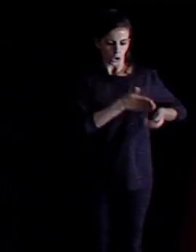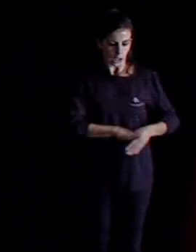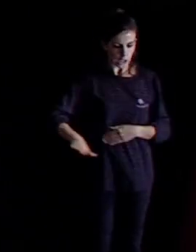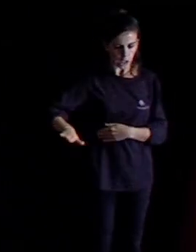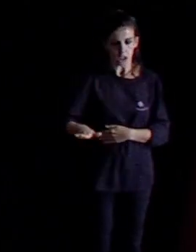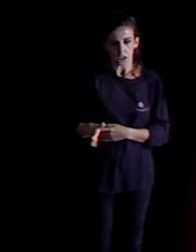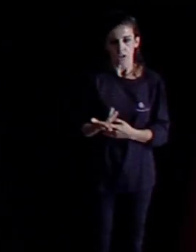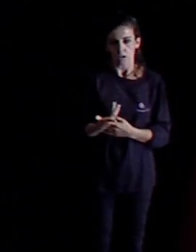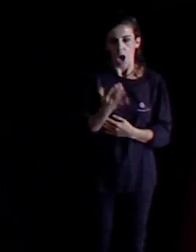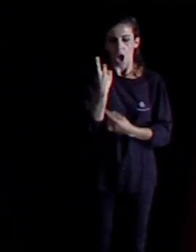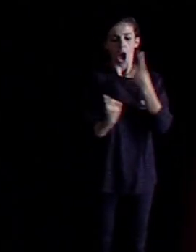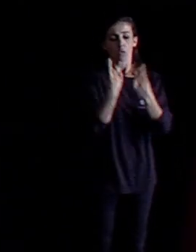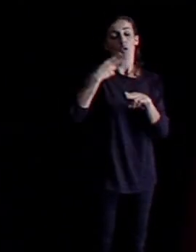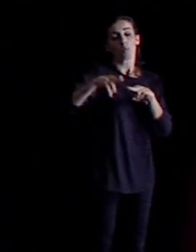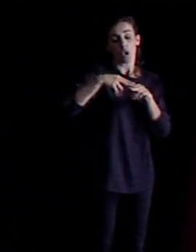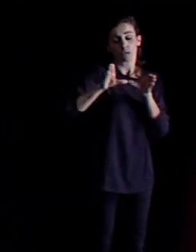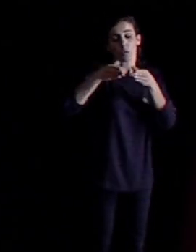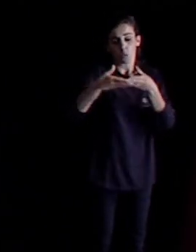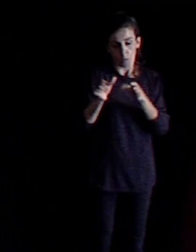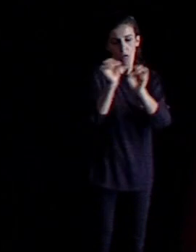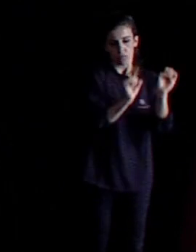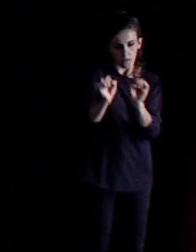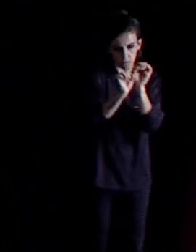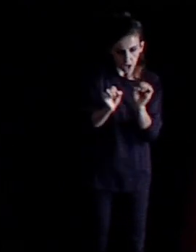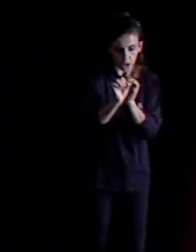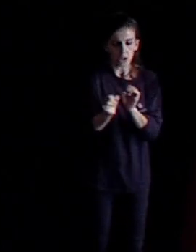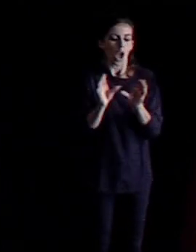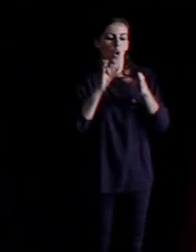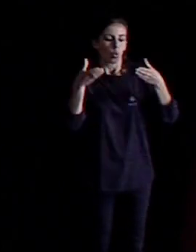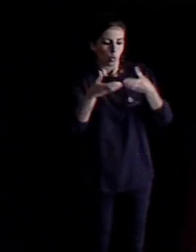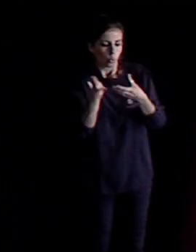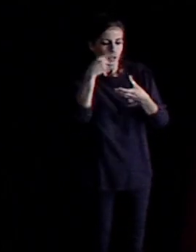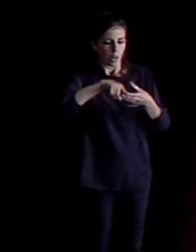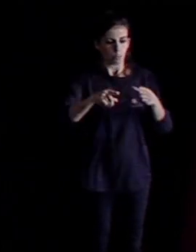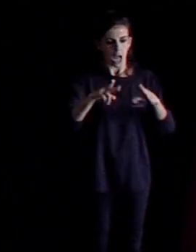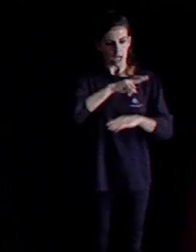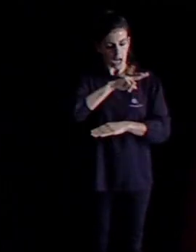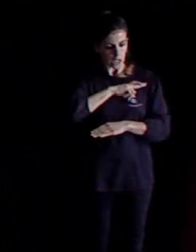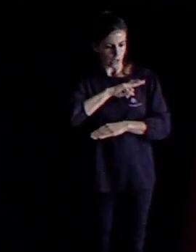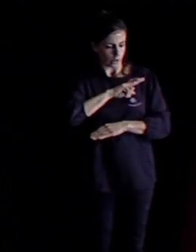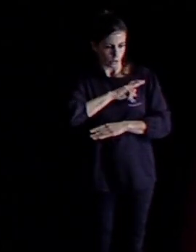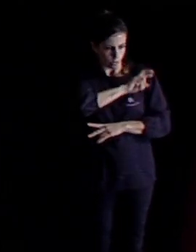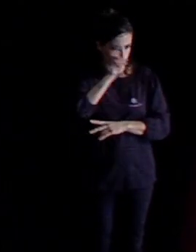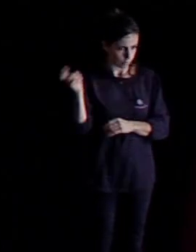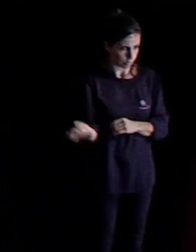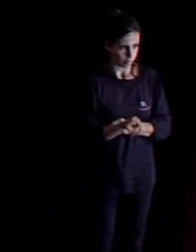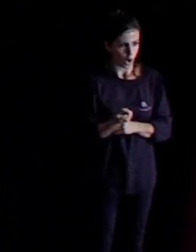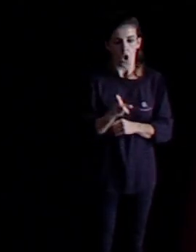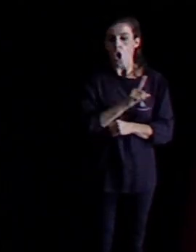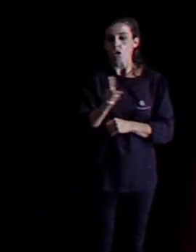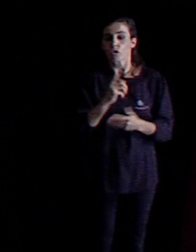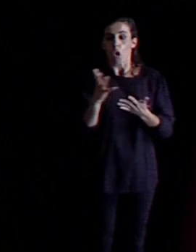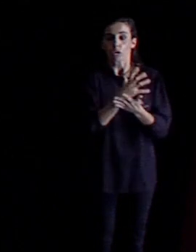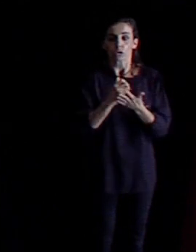Pues hay grupos políticos que lo defienden, hay grupos, instituciones religiosas y todo lo demás. Por supuesto, no todos los que pertenecen o tienen